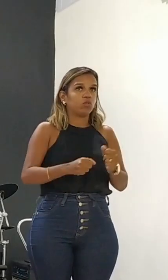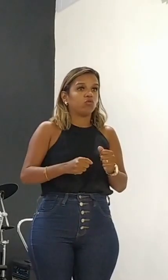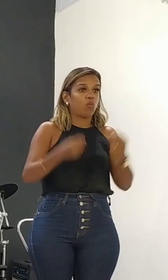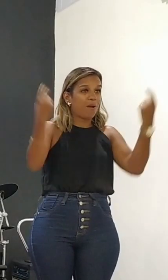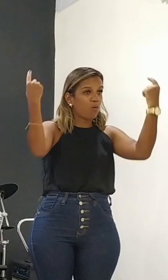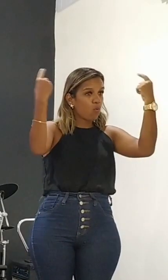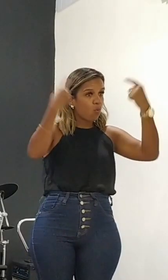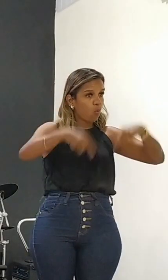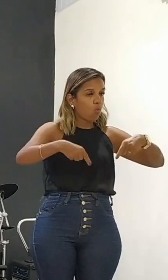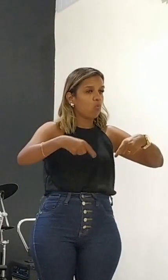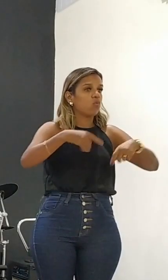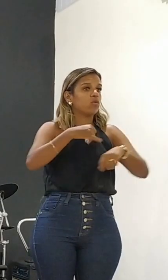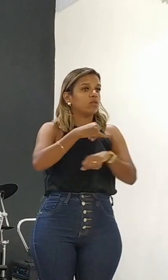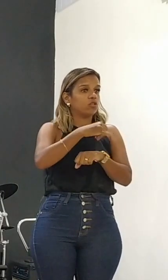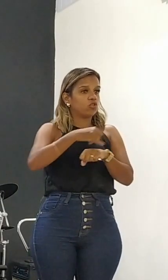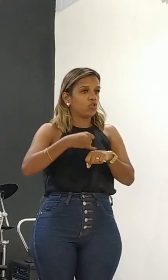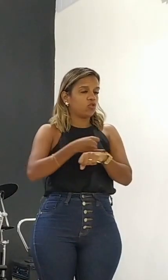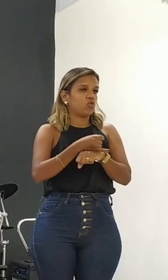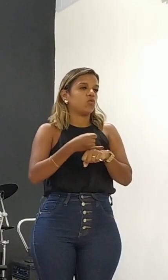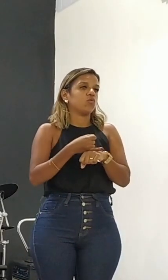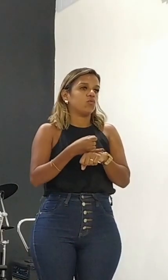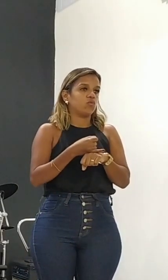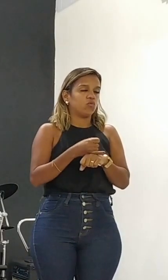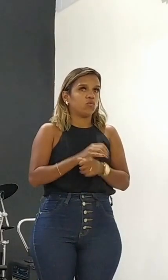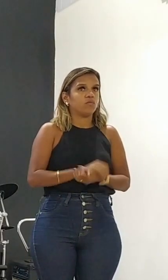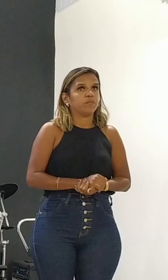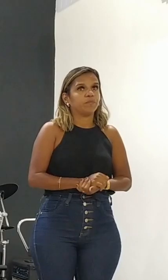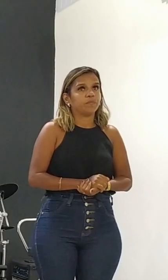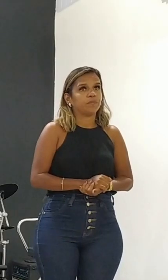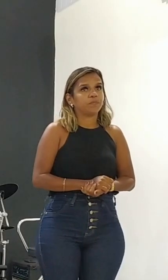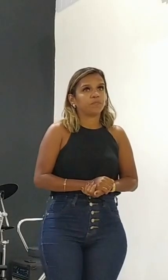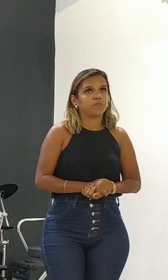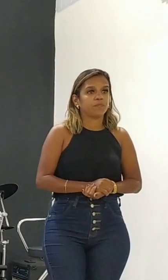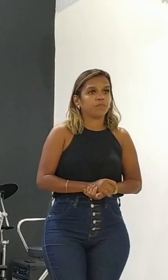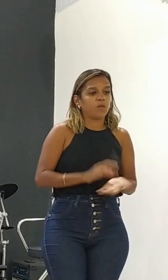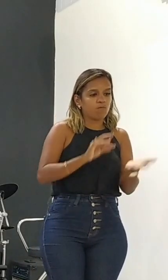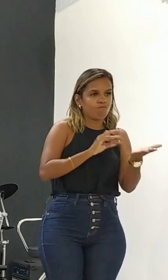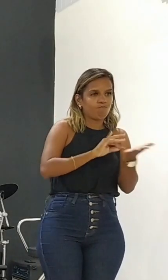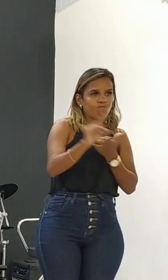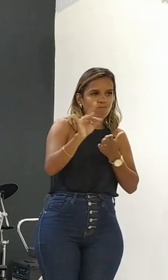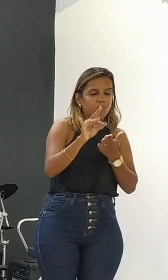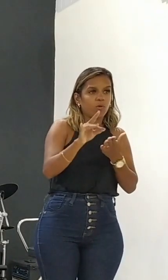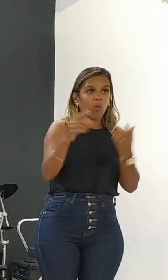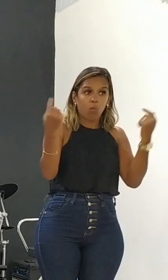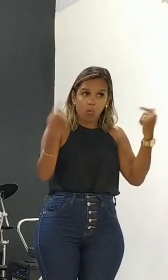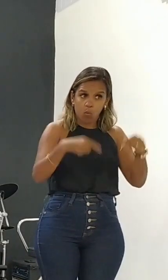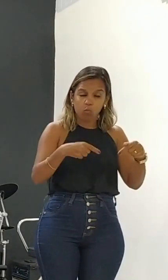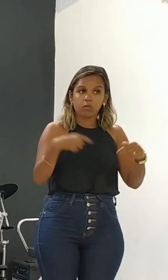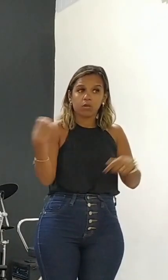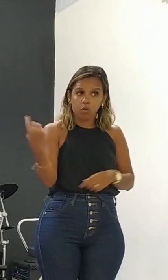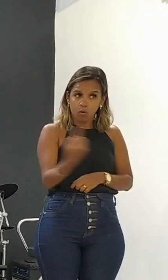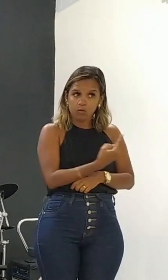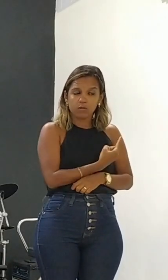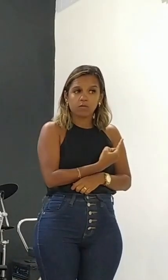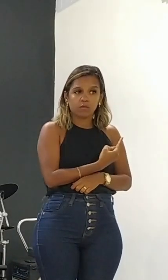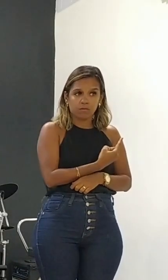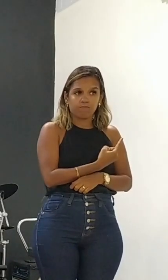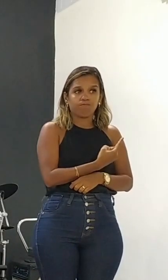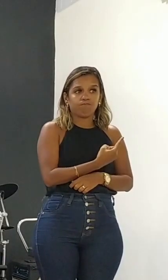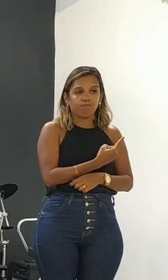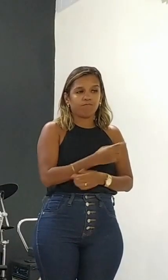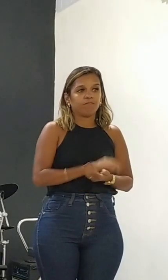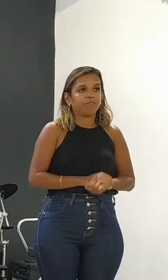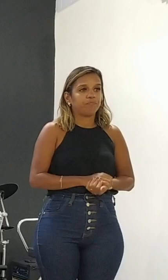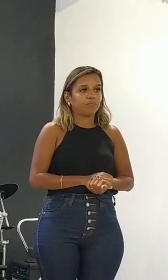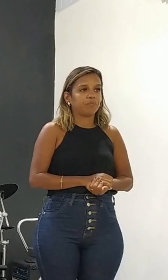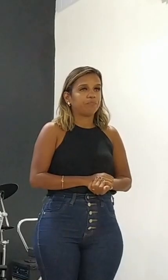e para os desviarem do seu intento. O inimigo, ele vem contra nós para tentar nos desviar